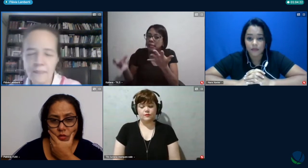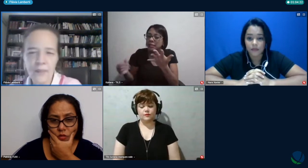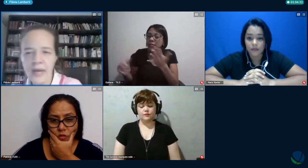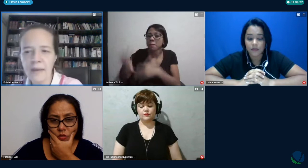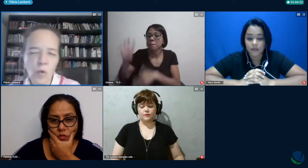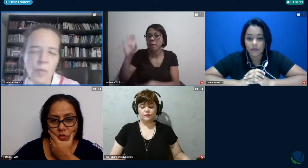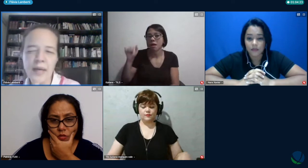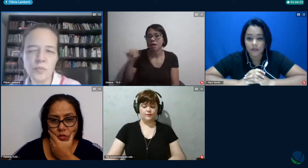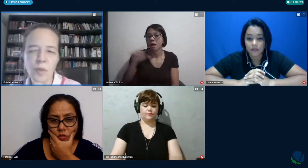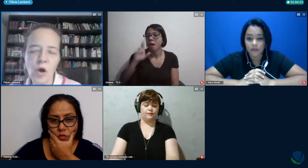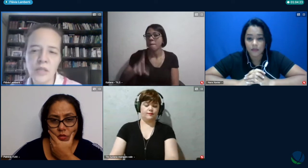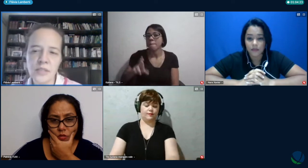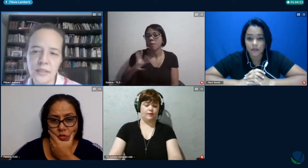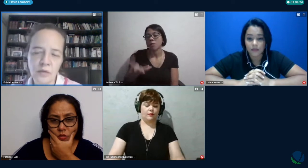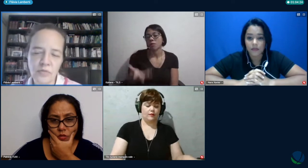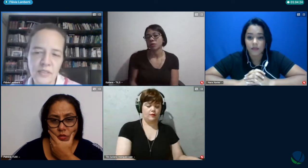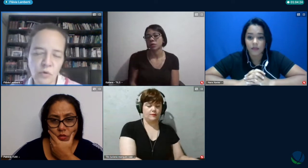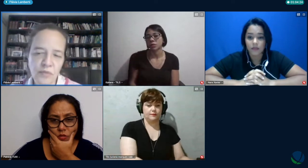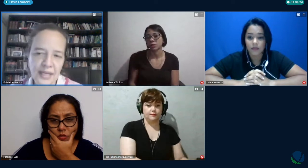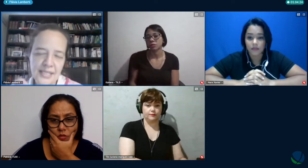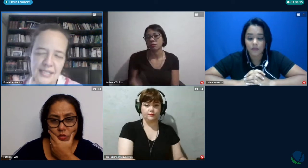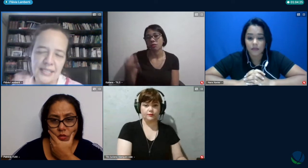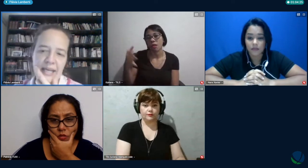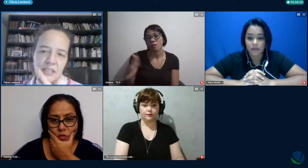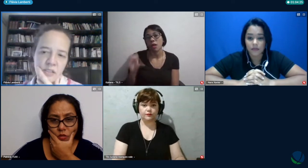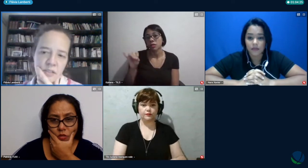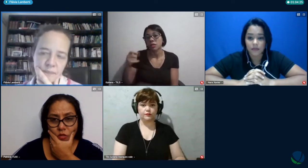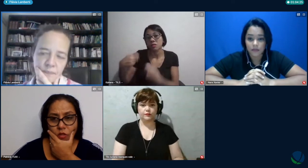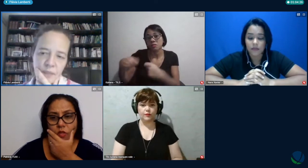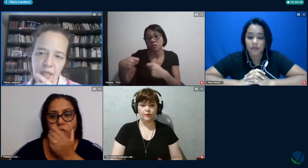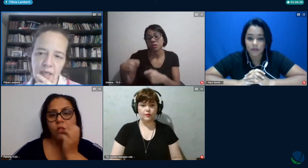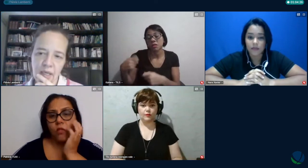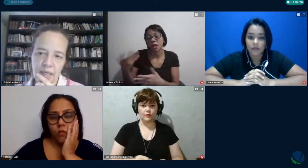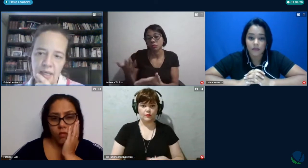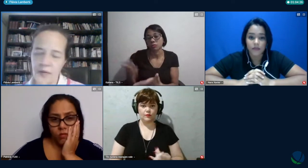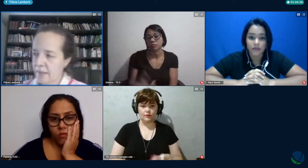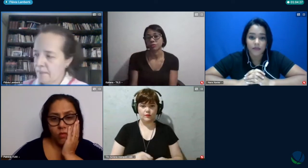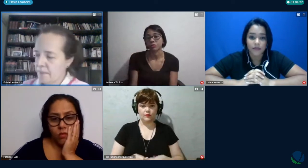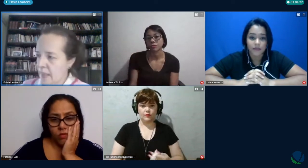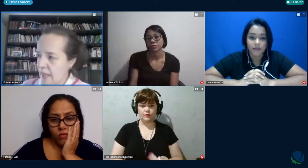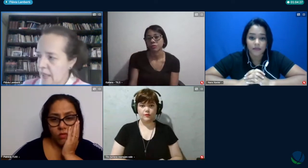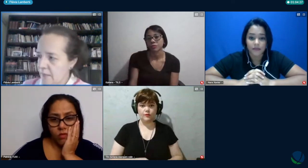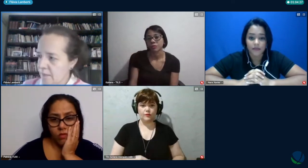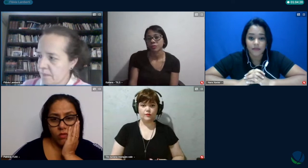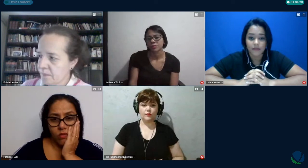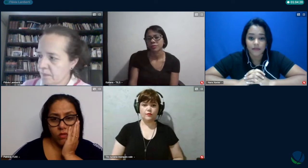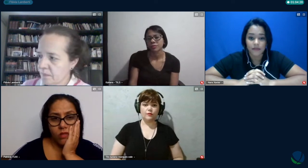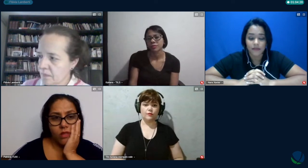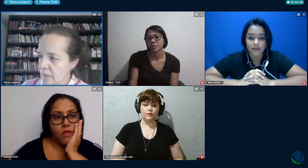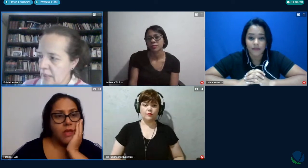tentar especificar, né, alguma resposta, talvez, se houver necessidade, assim, né?